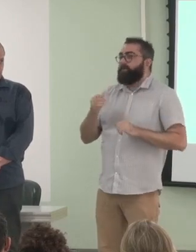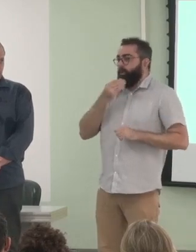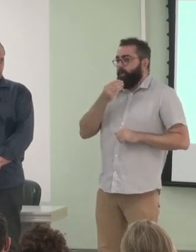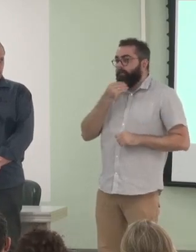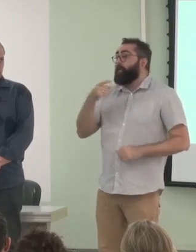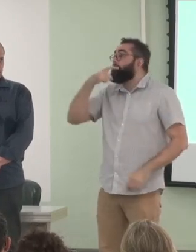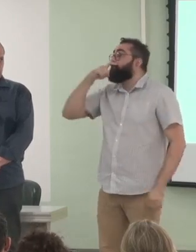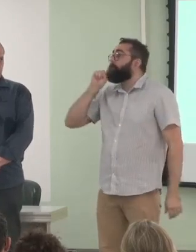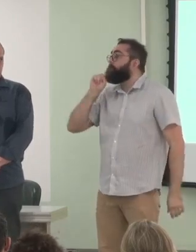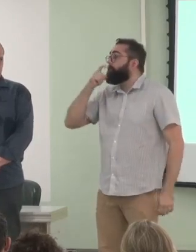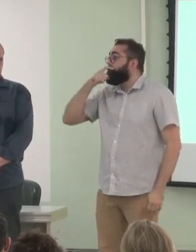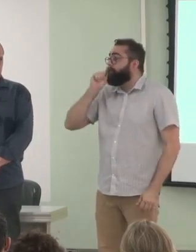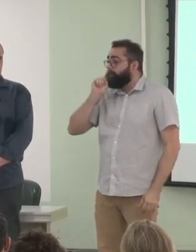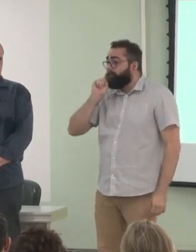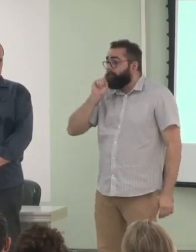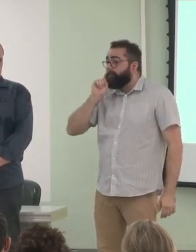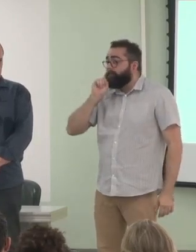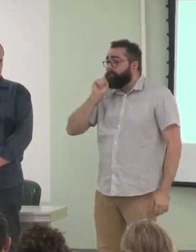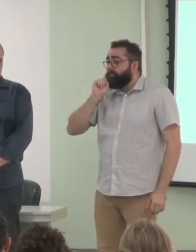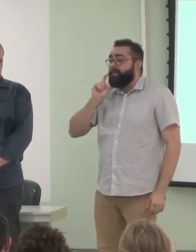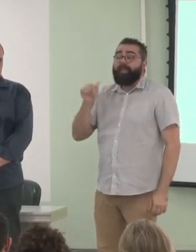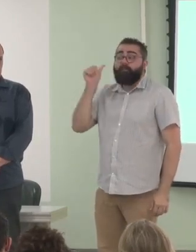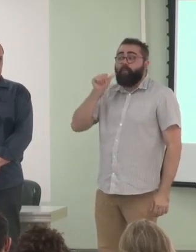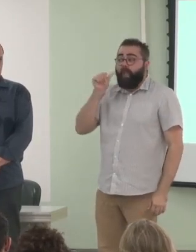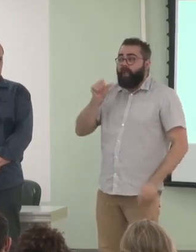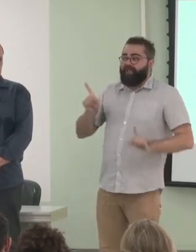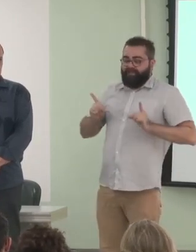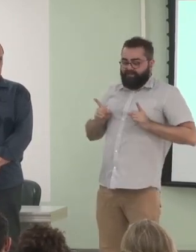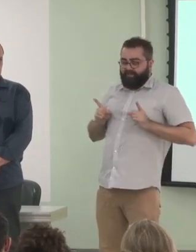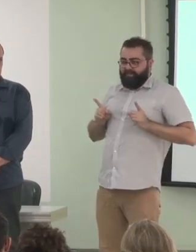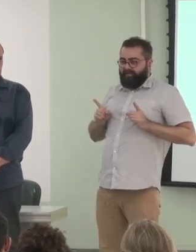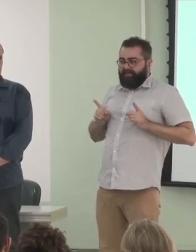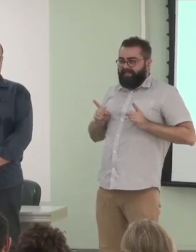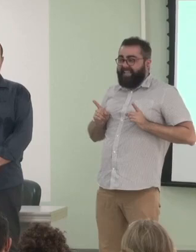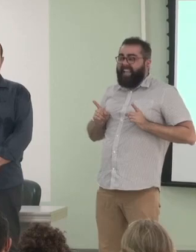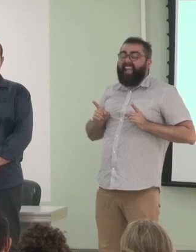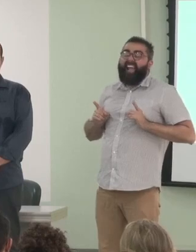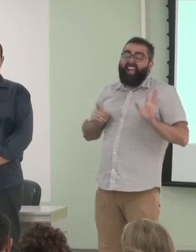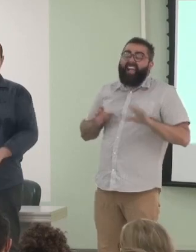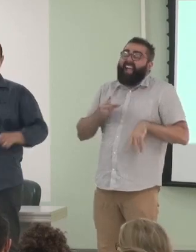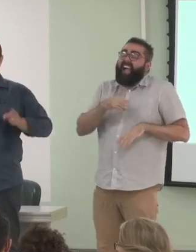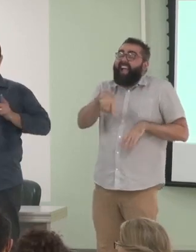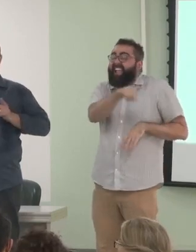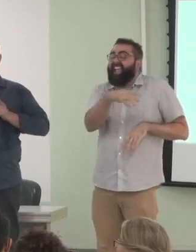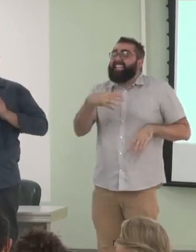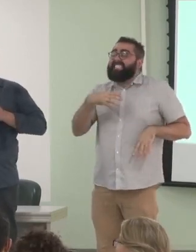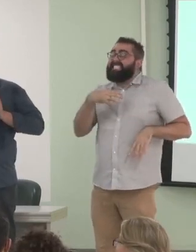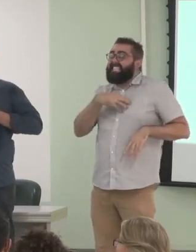homem é feita dessa forma, assim, passando no bigode. E a palavra para mulher é assim, com os bicos do peito, né?